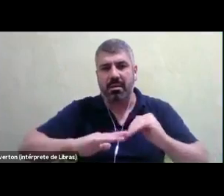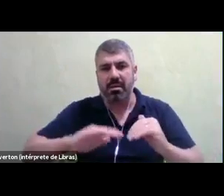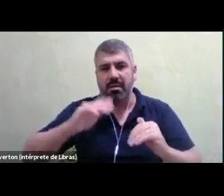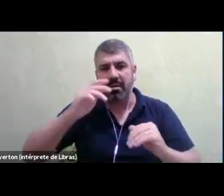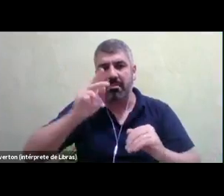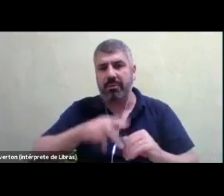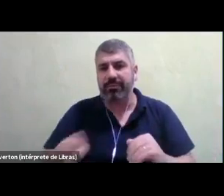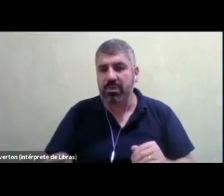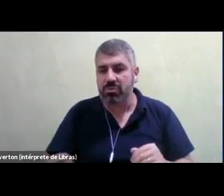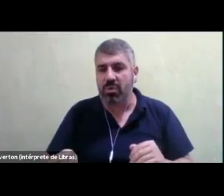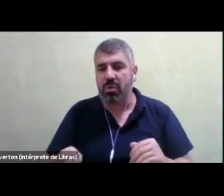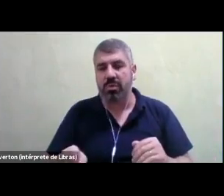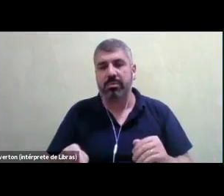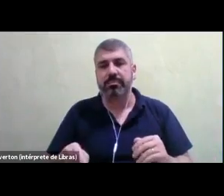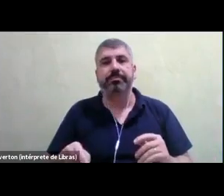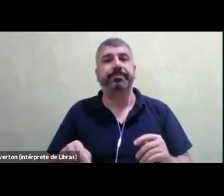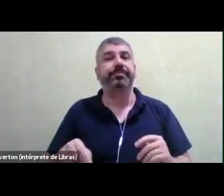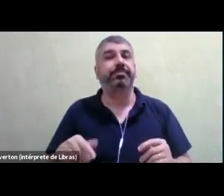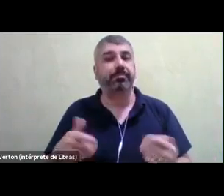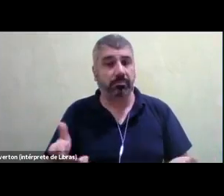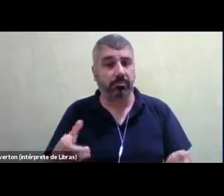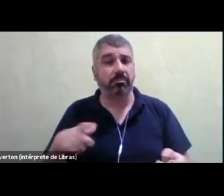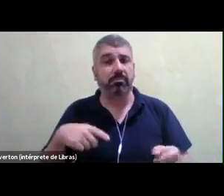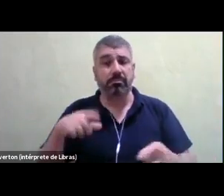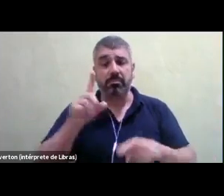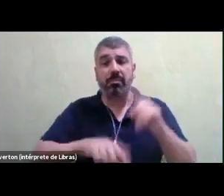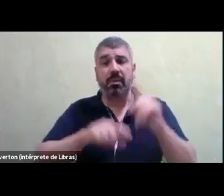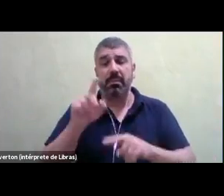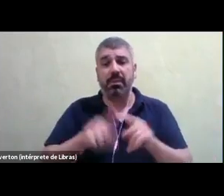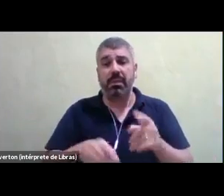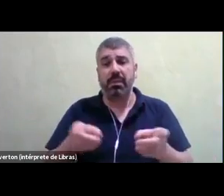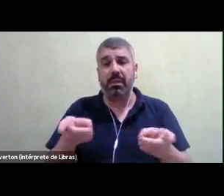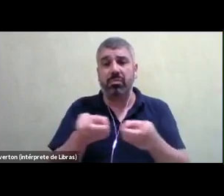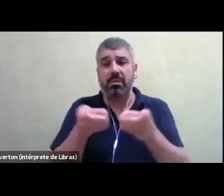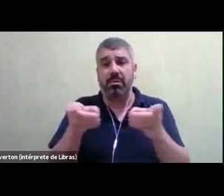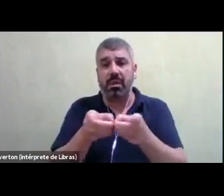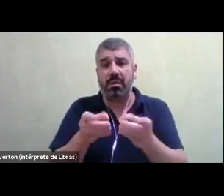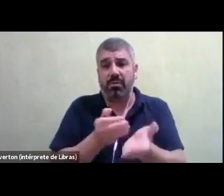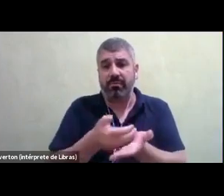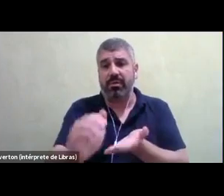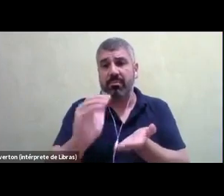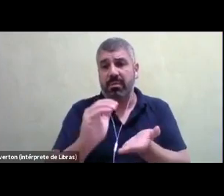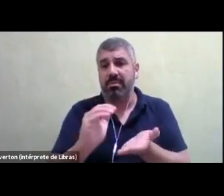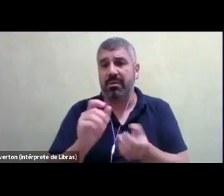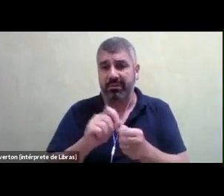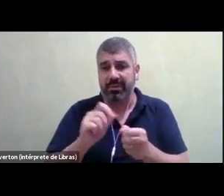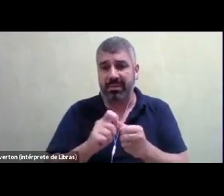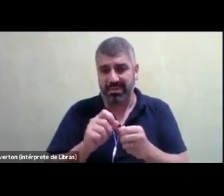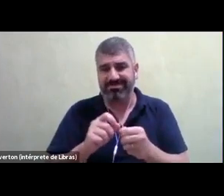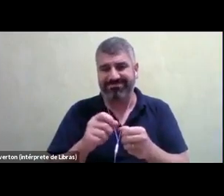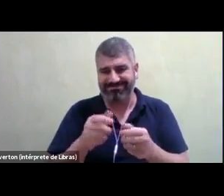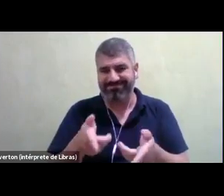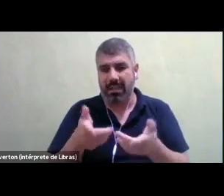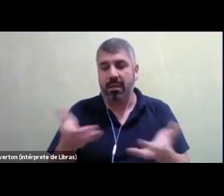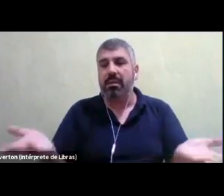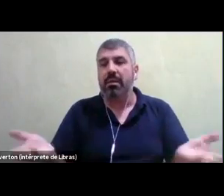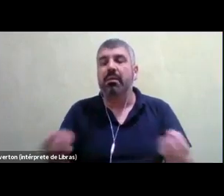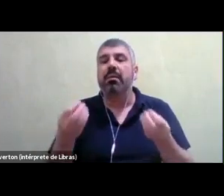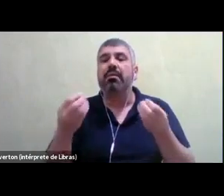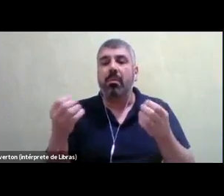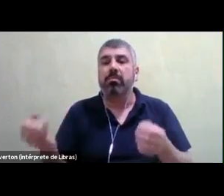docentes, né, para os materiais didáticos que vão ser produzidos a partir desse olhar, né? Portanto, é importante a